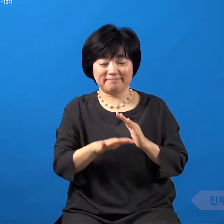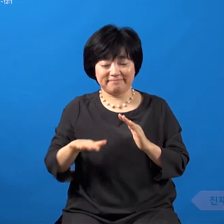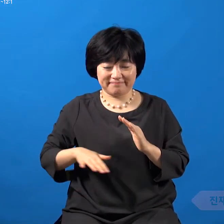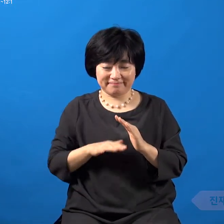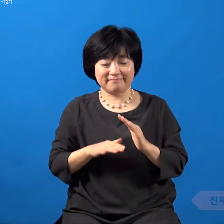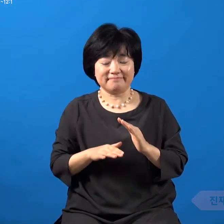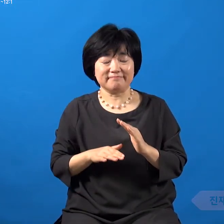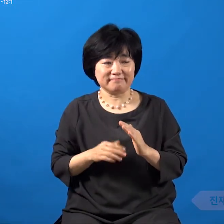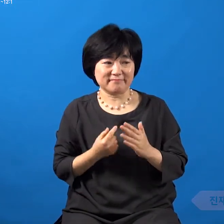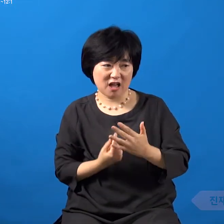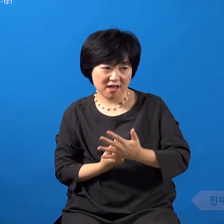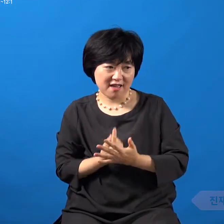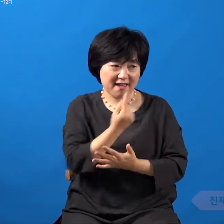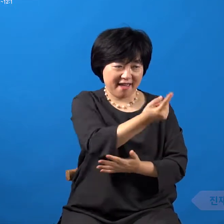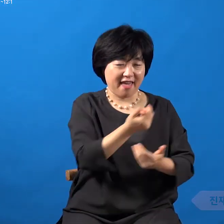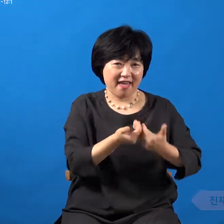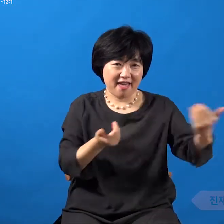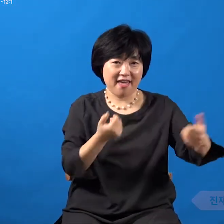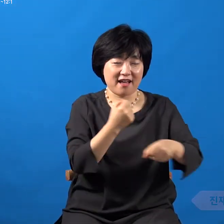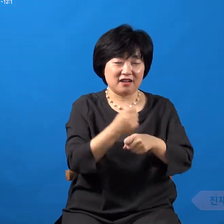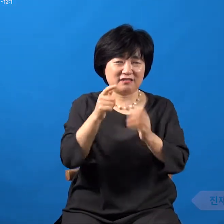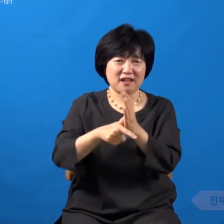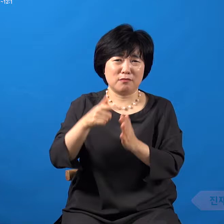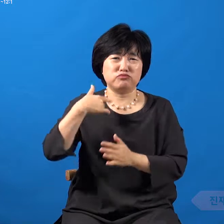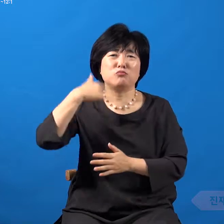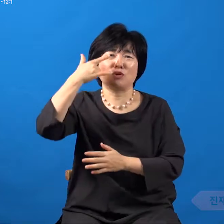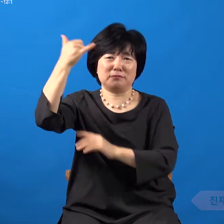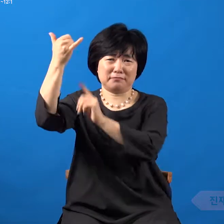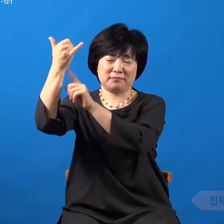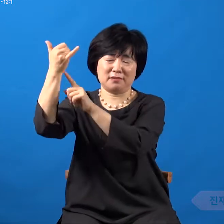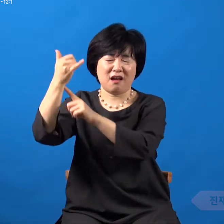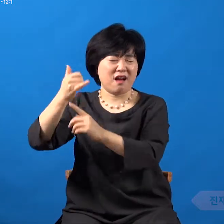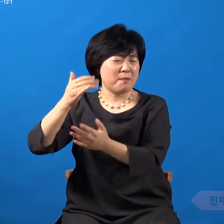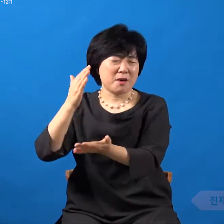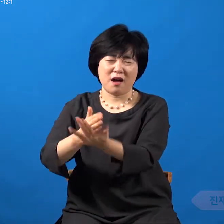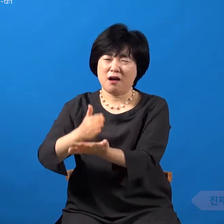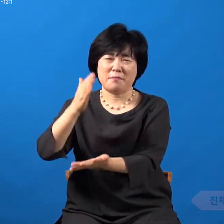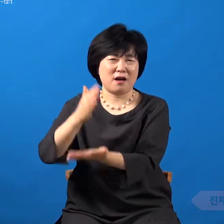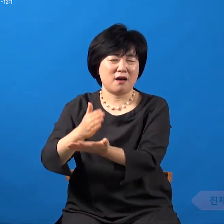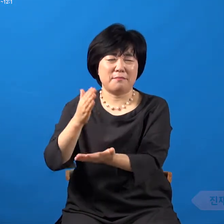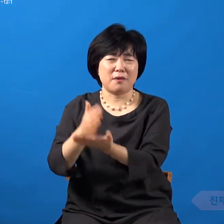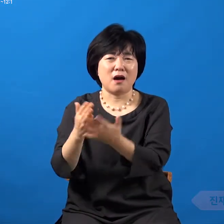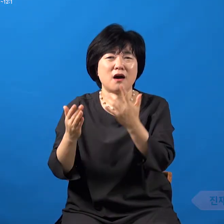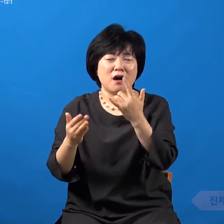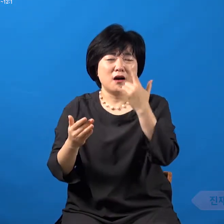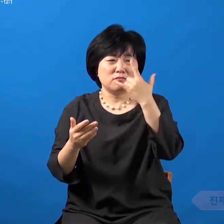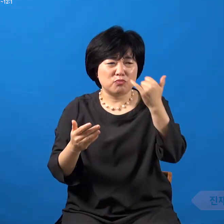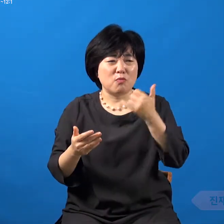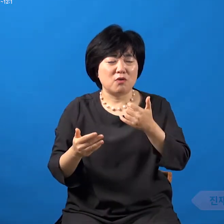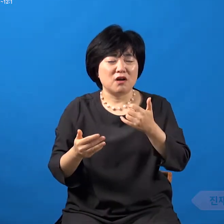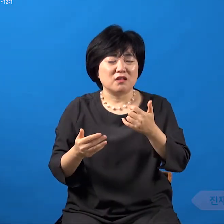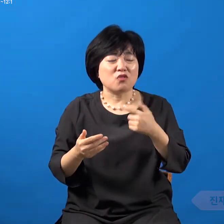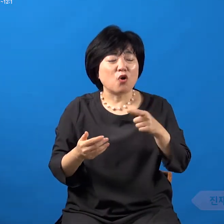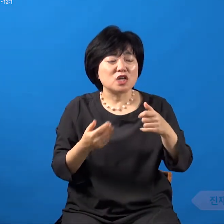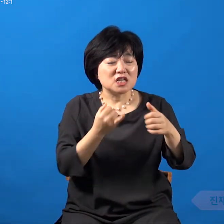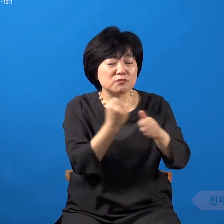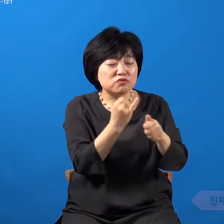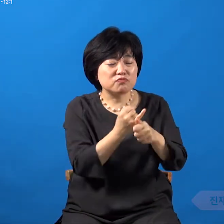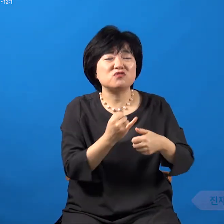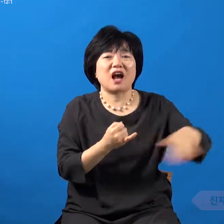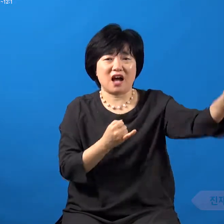것을 기억합니다. 너희 어떻게 거기까지 갈라 그러냐고 하시면서 너희는 가도 되지만 애들은 안